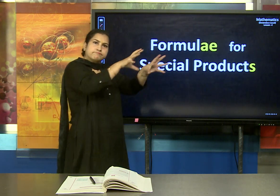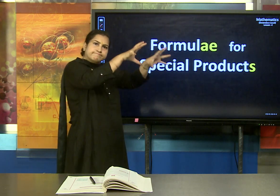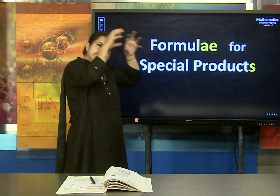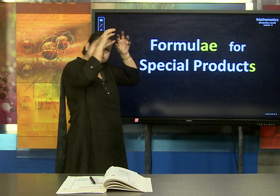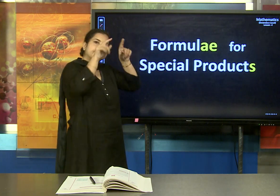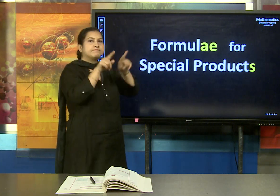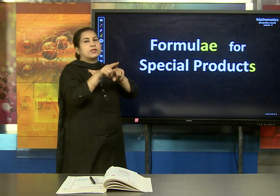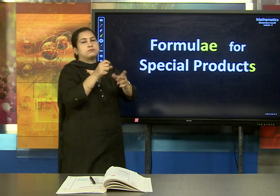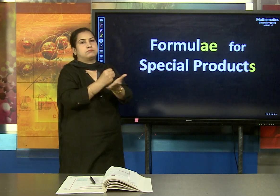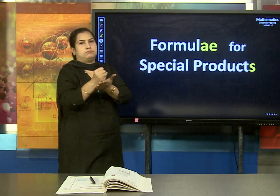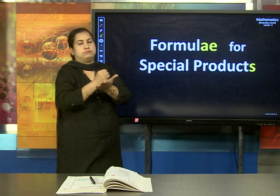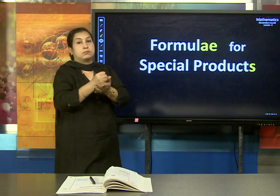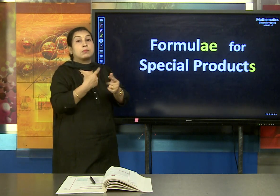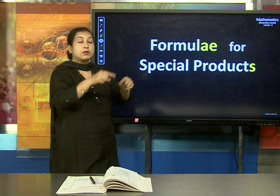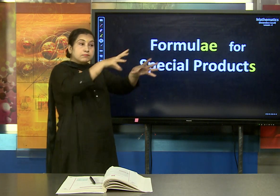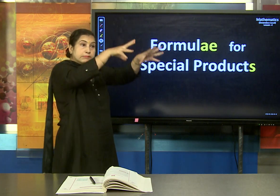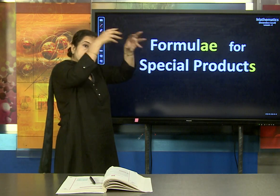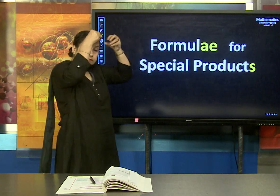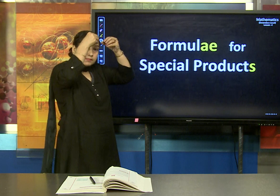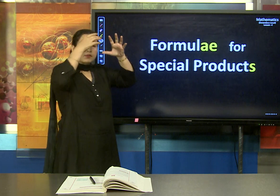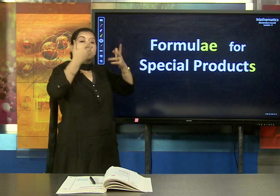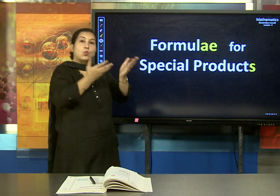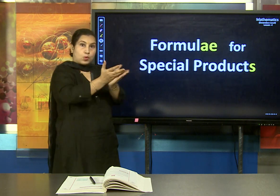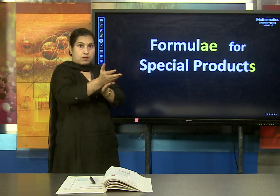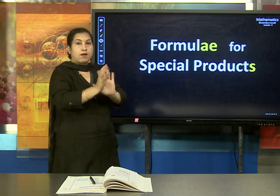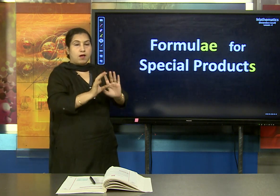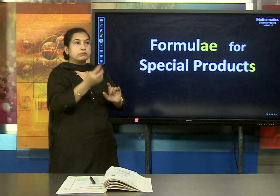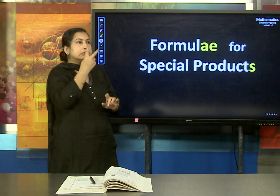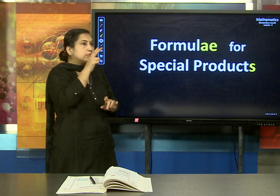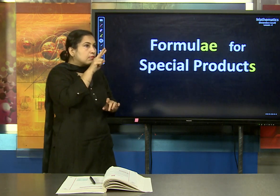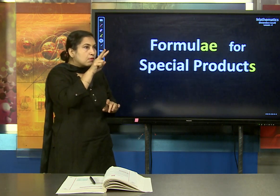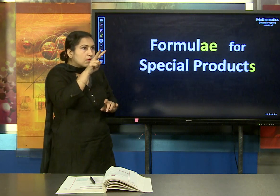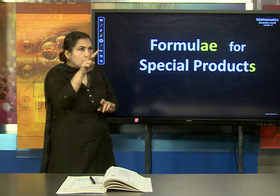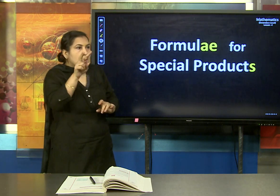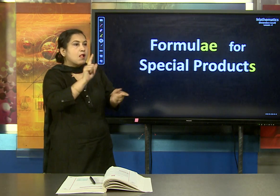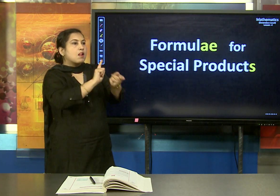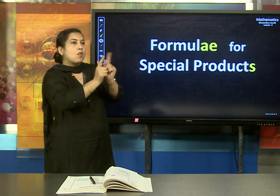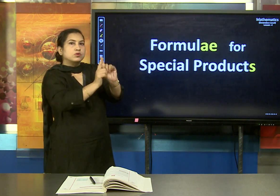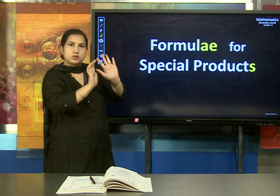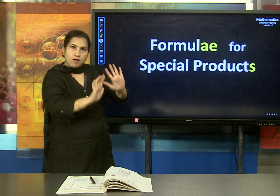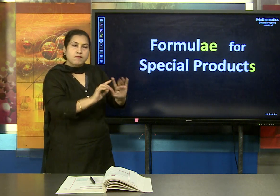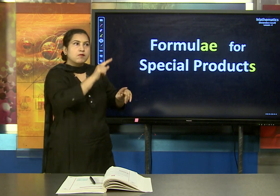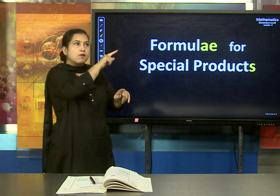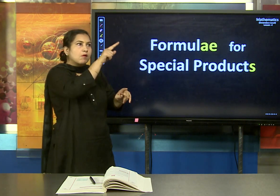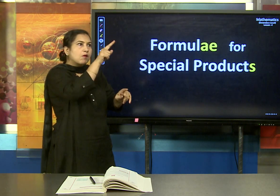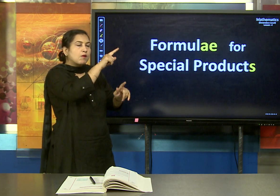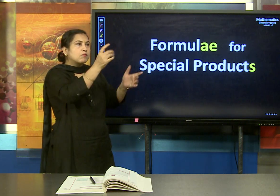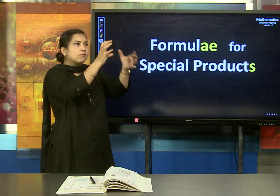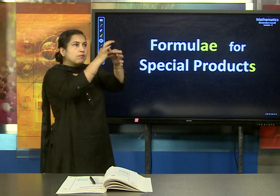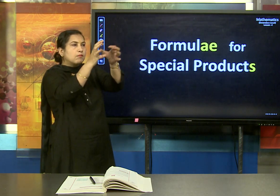होने चाहिए, जैसे वो बने हैं बिल्कुल उसी प्रकार से, क्योंकि उन फार्मूलों के आधार पे ही हम अपने सवालों को करेंगे